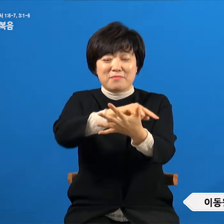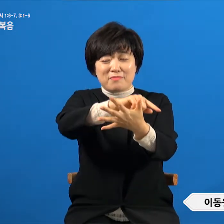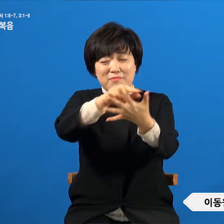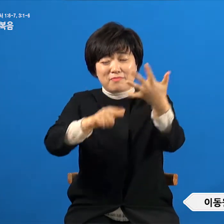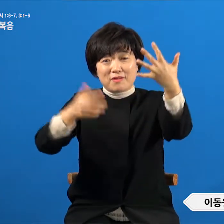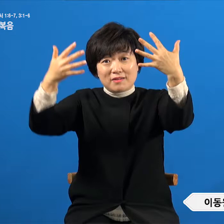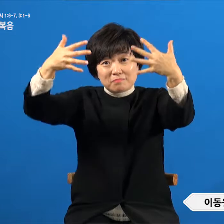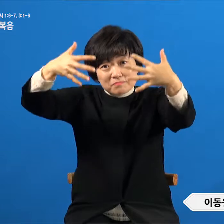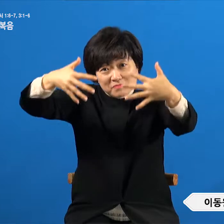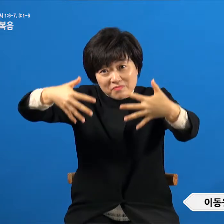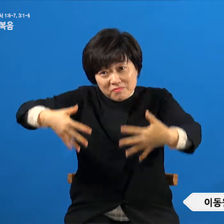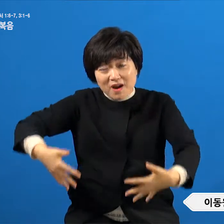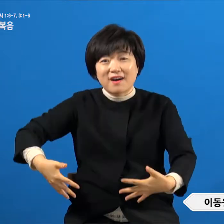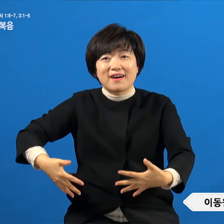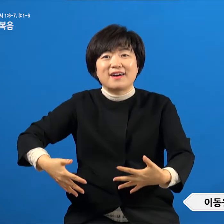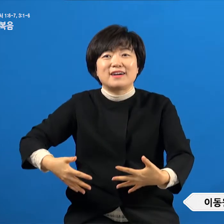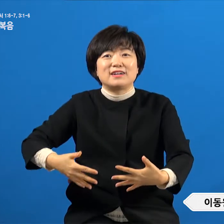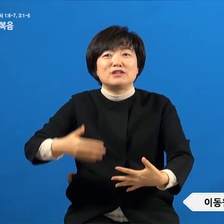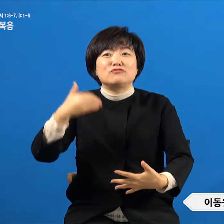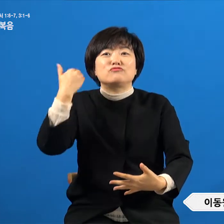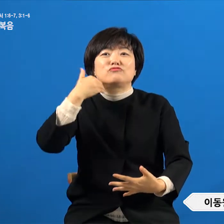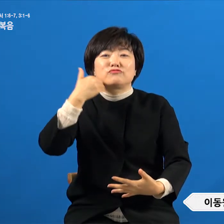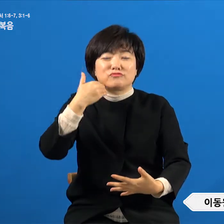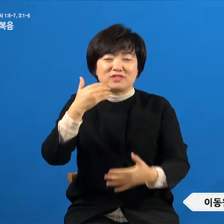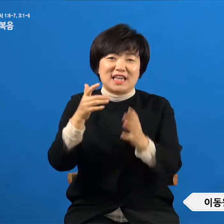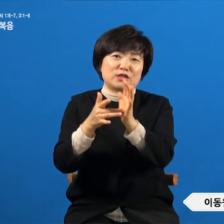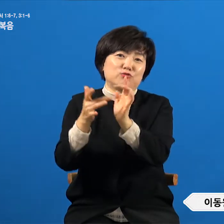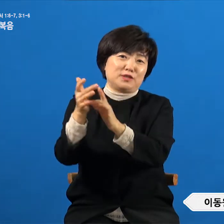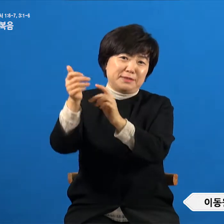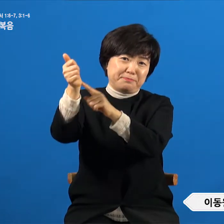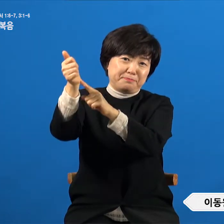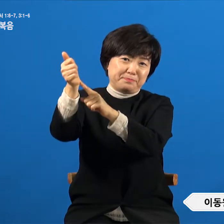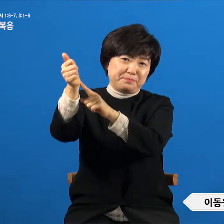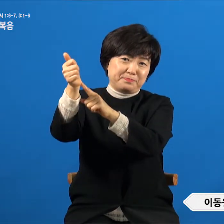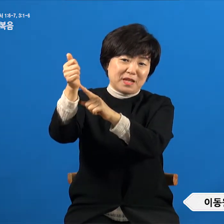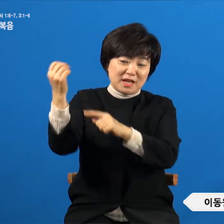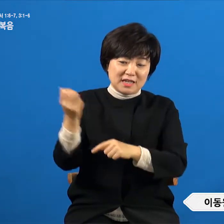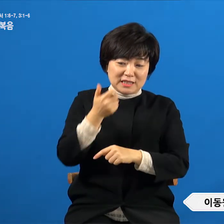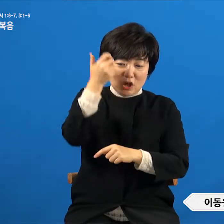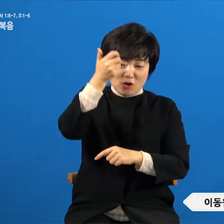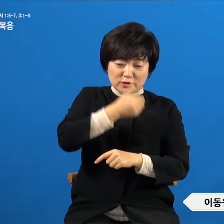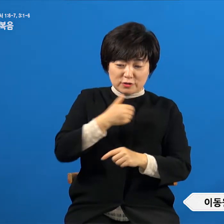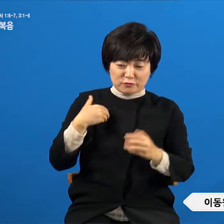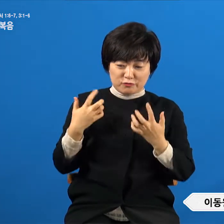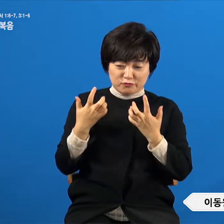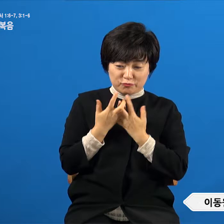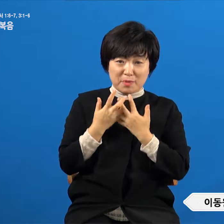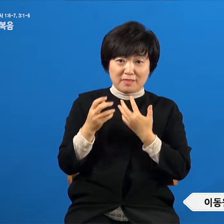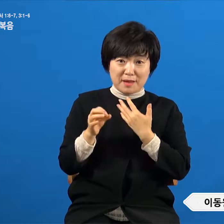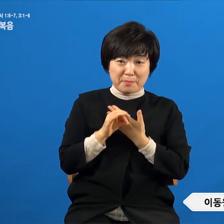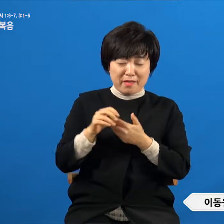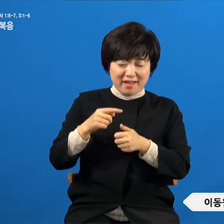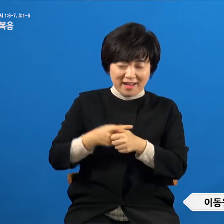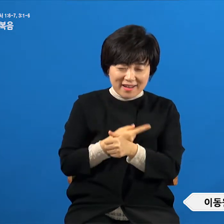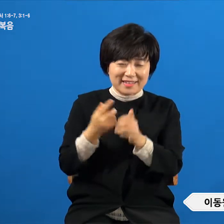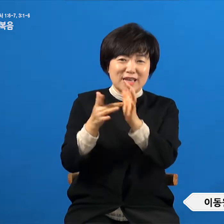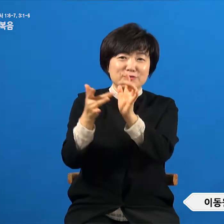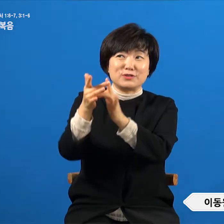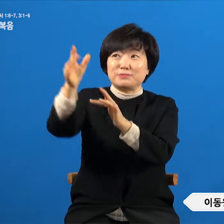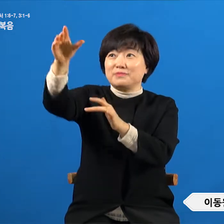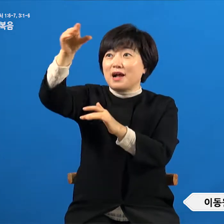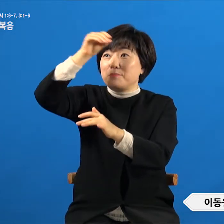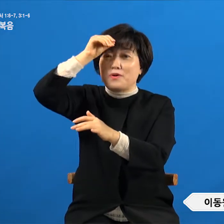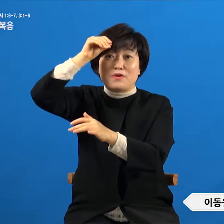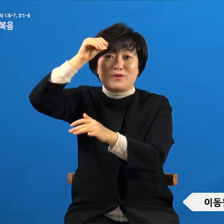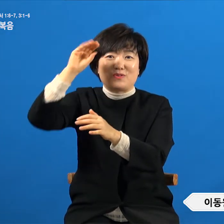누굴까요? 예수님이죠. 성령 충만하면 누구 닮아요? 예수님 닮아요. 네, 예수님 닮은 사람 되면